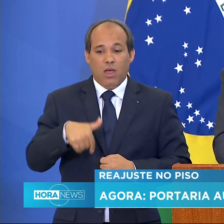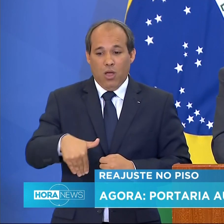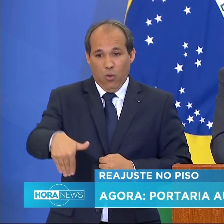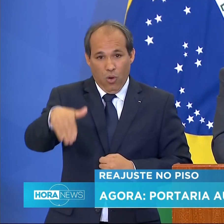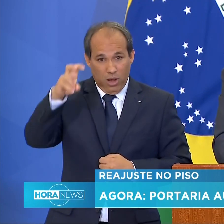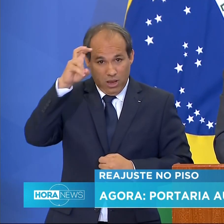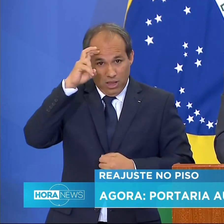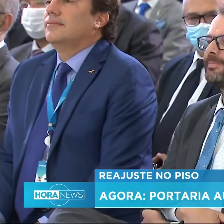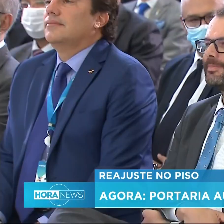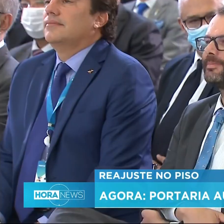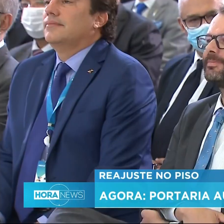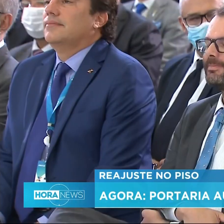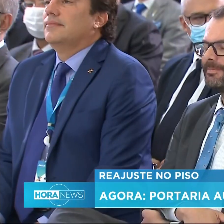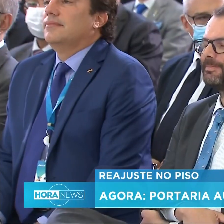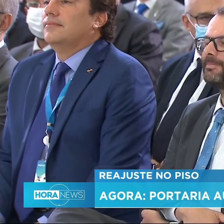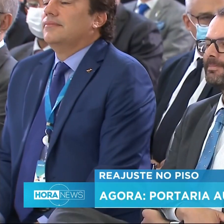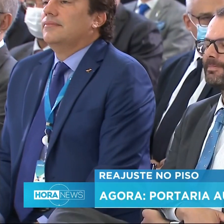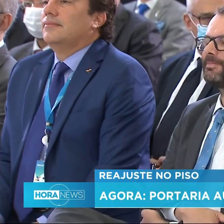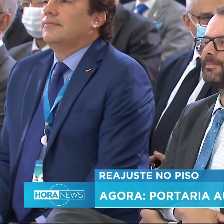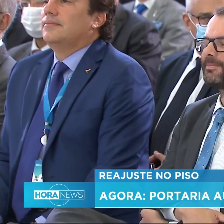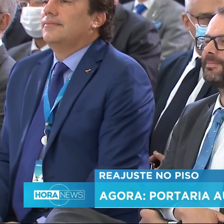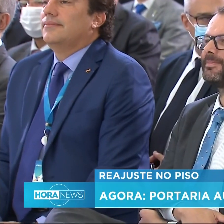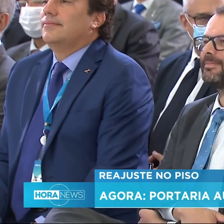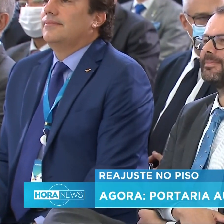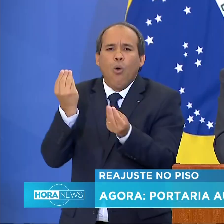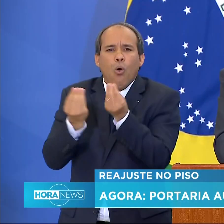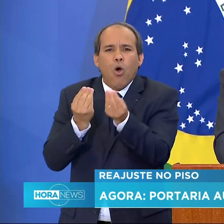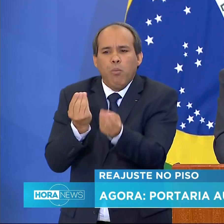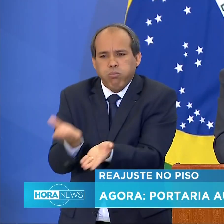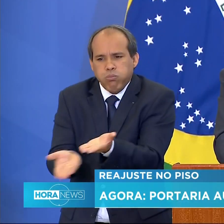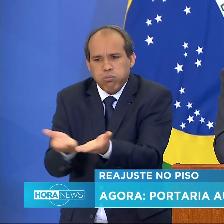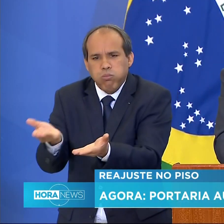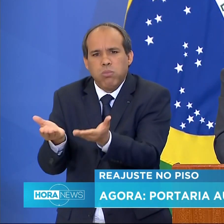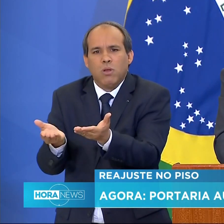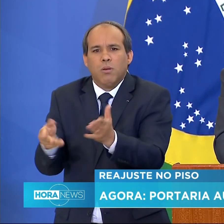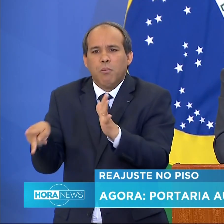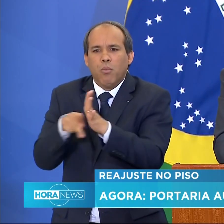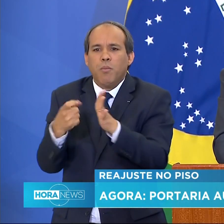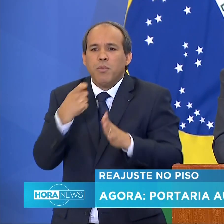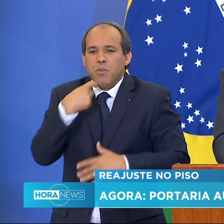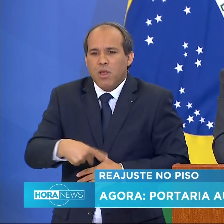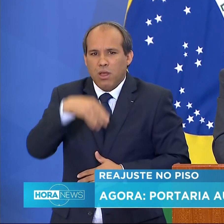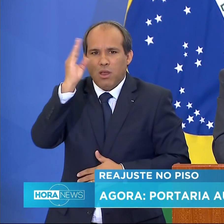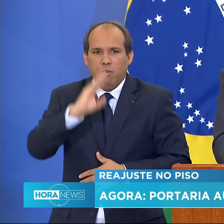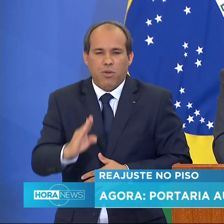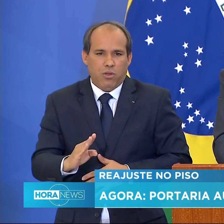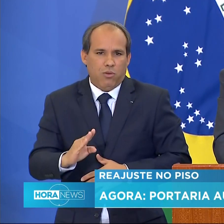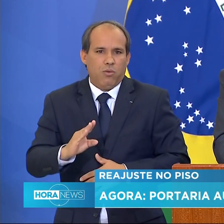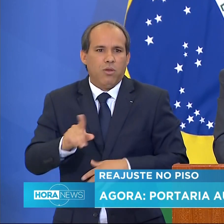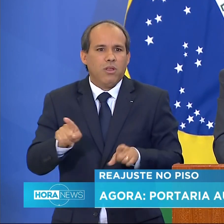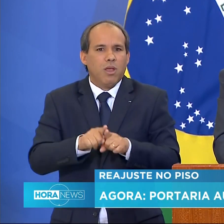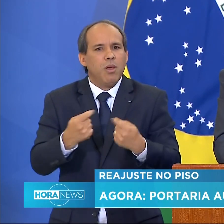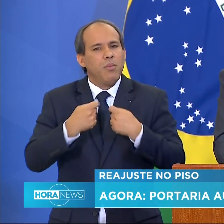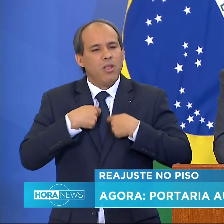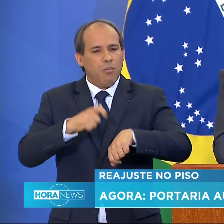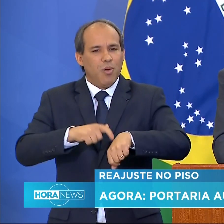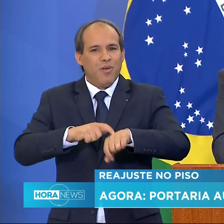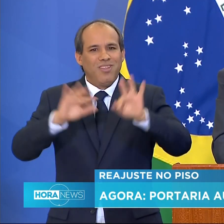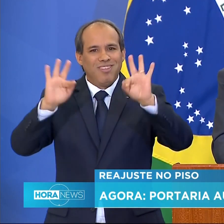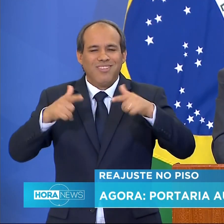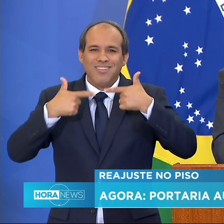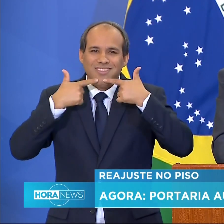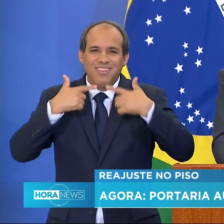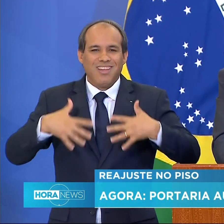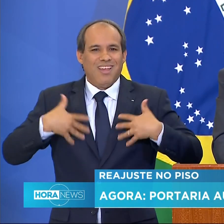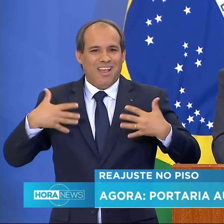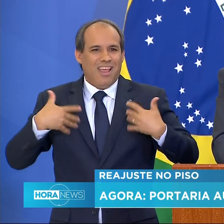falar sobre piscicultura no Brasil. Isso nos dá aí um momento de alegria e satisfação. E eu